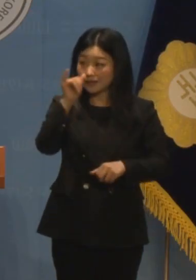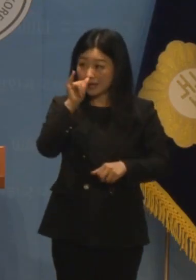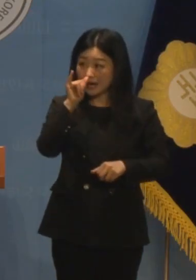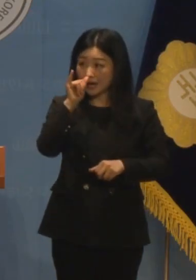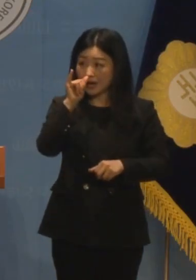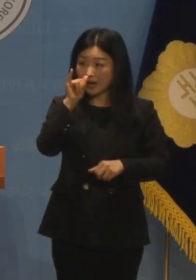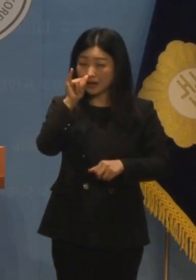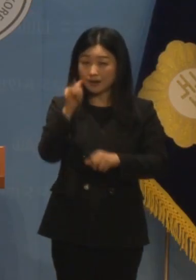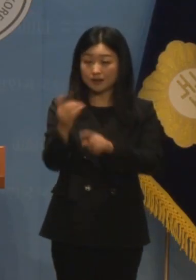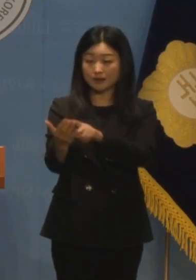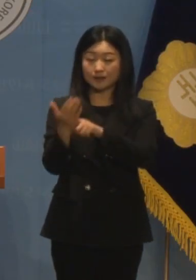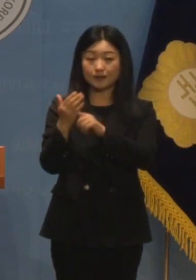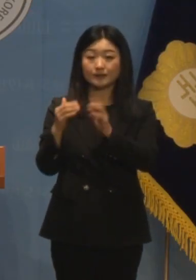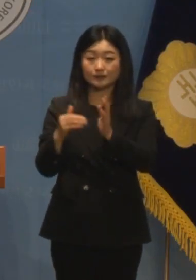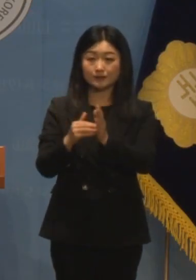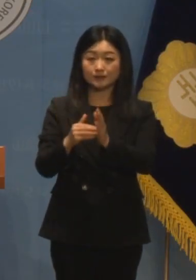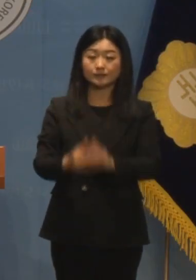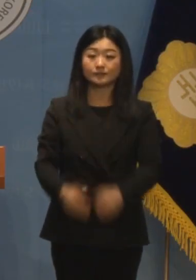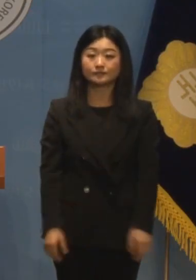있는 뒷배가